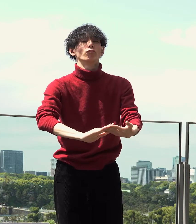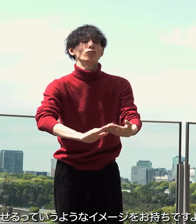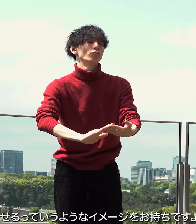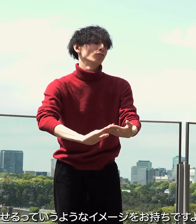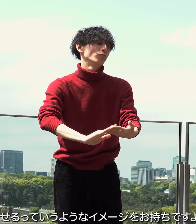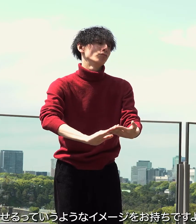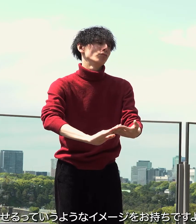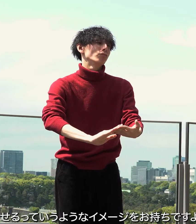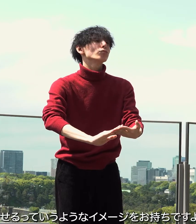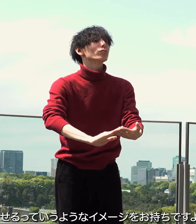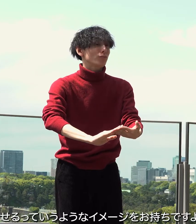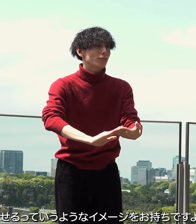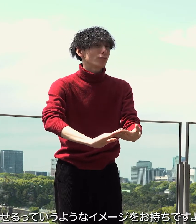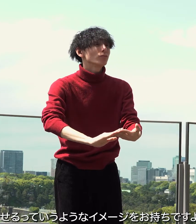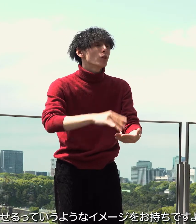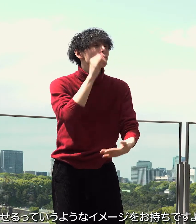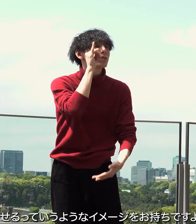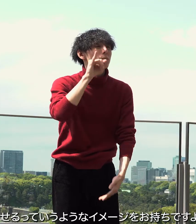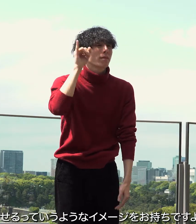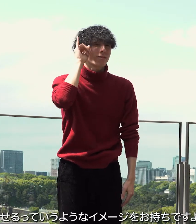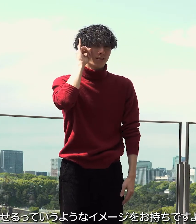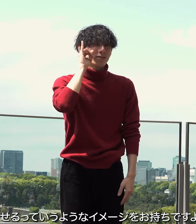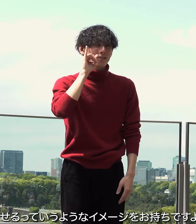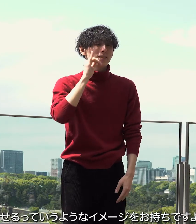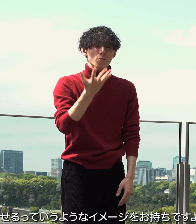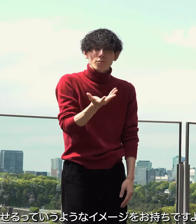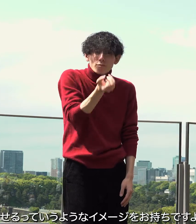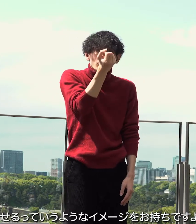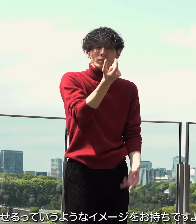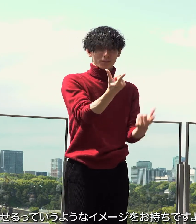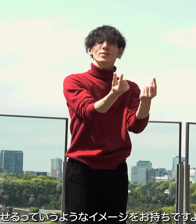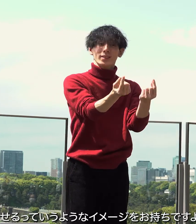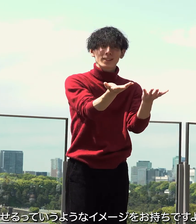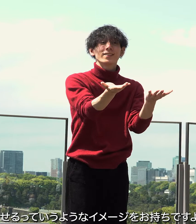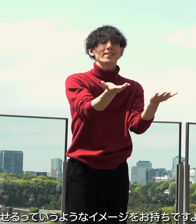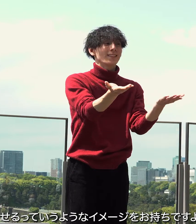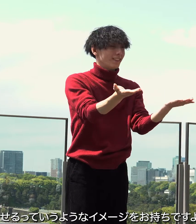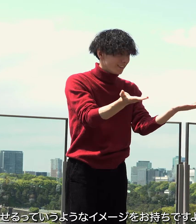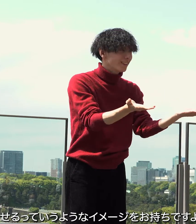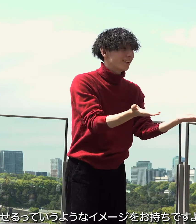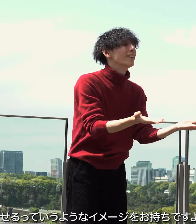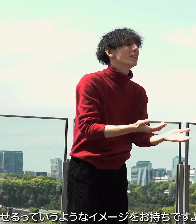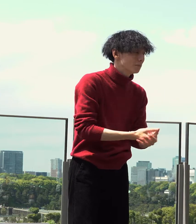と音楽に合わせるというようなイメージお持ちですよね。皆さん、